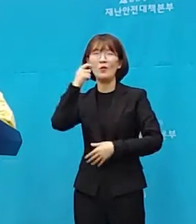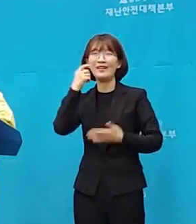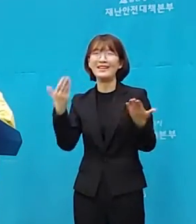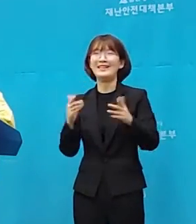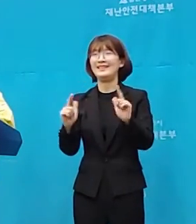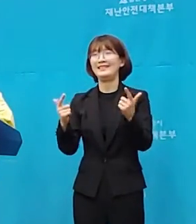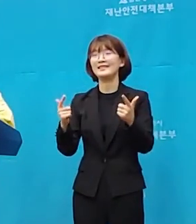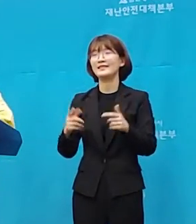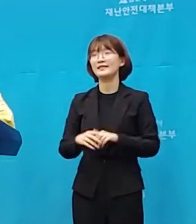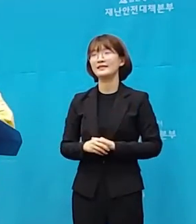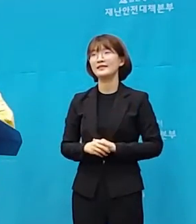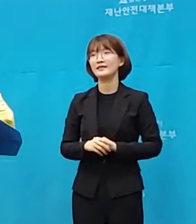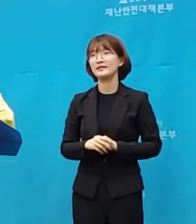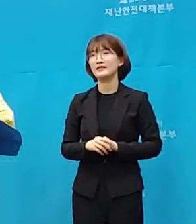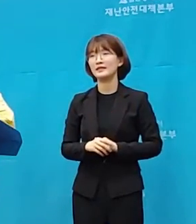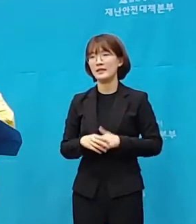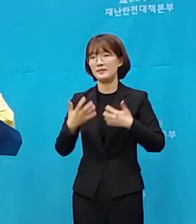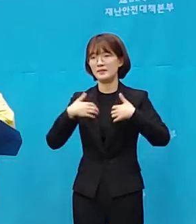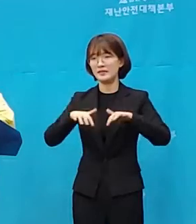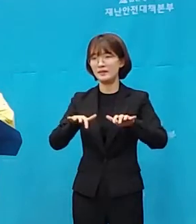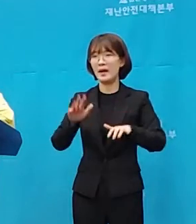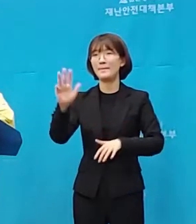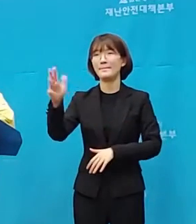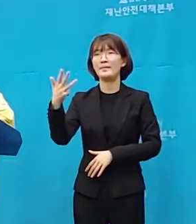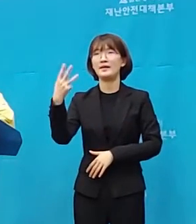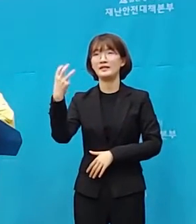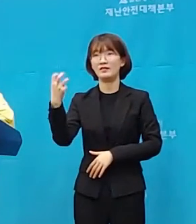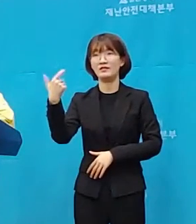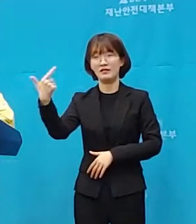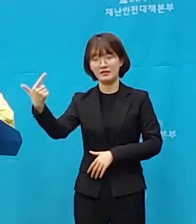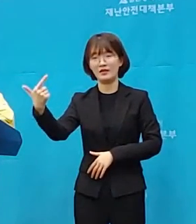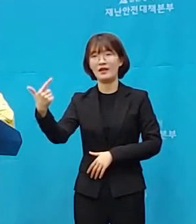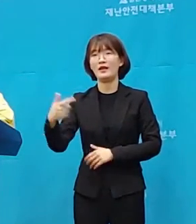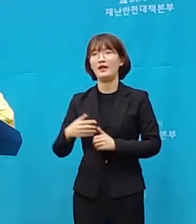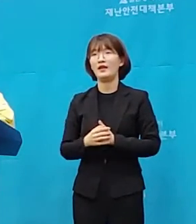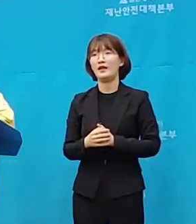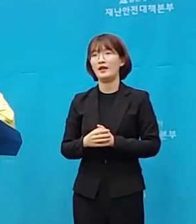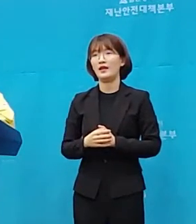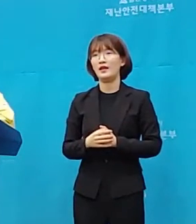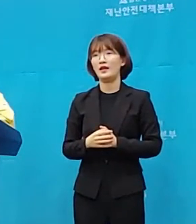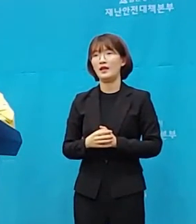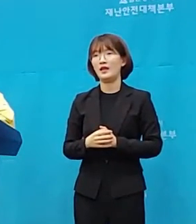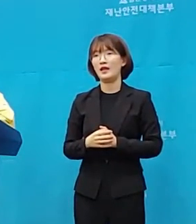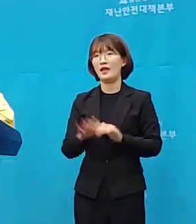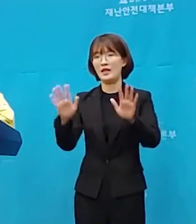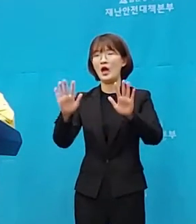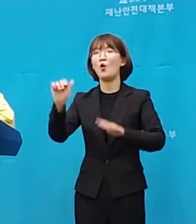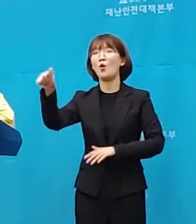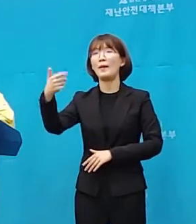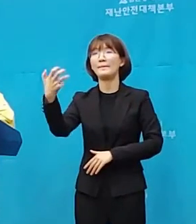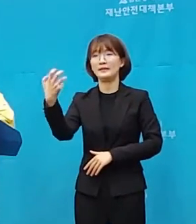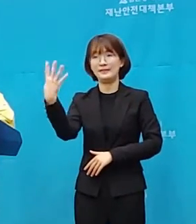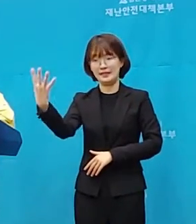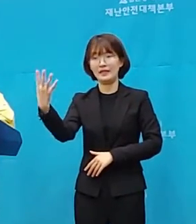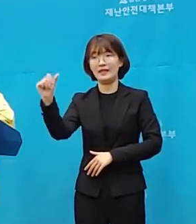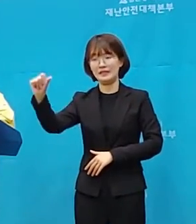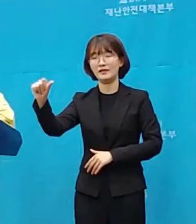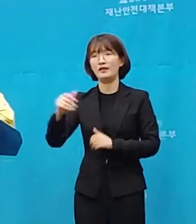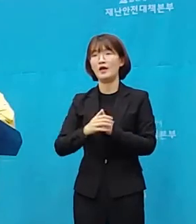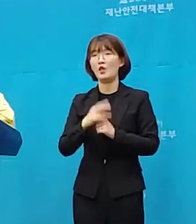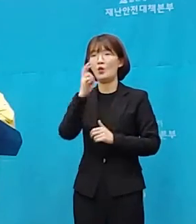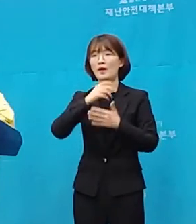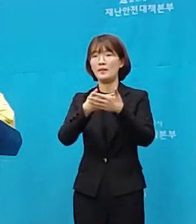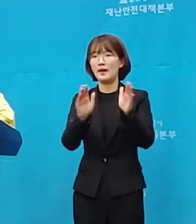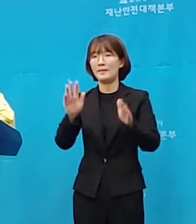다 저희들이 전체적으로 하면 PC방이 836개 자 PC방이 증정하겠습니다. 585개